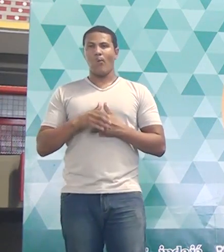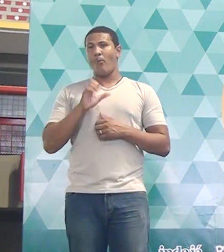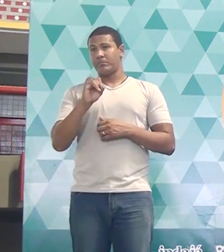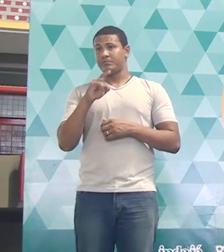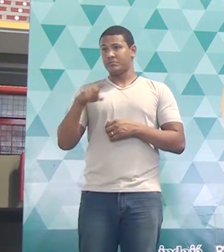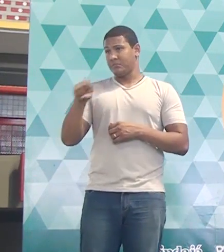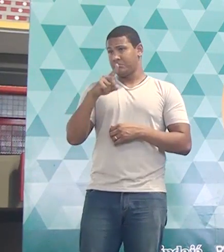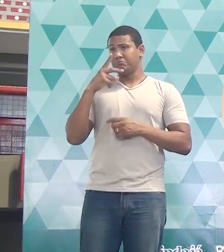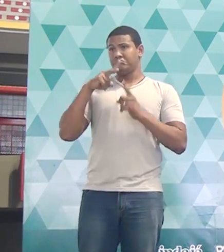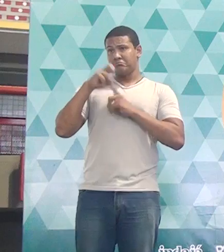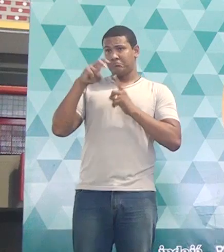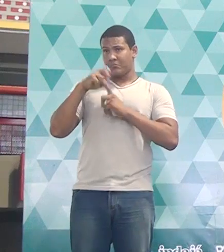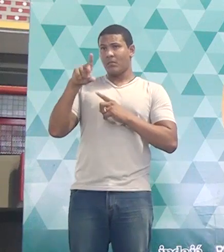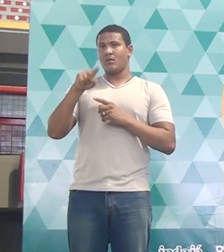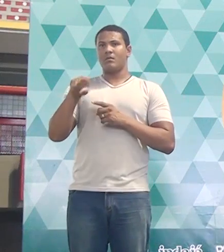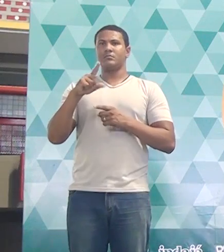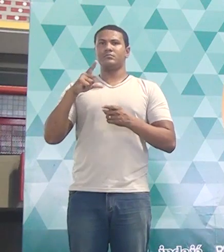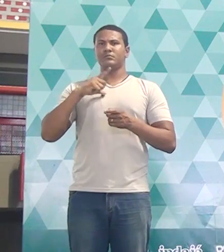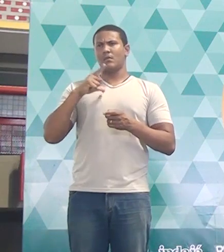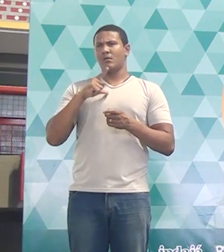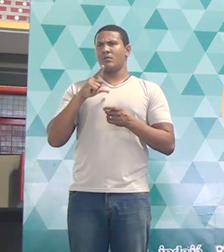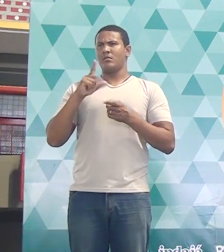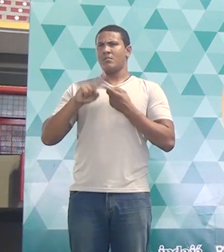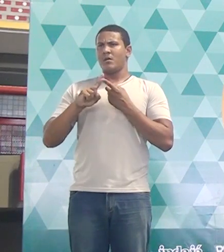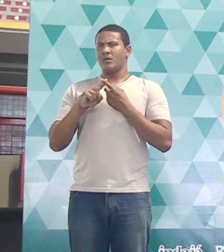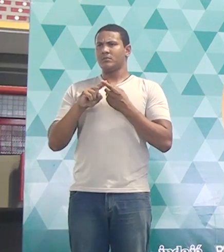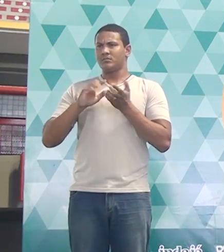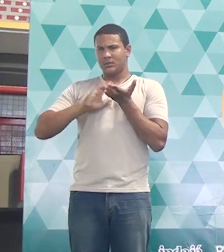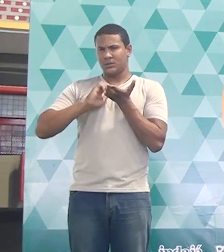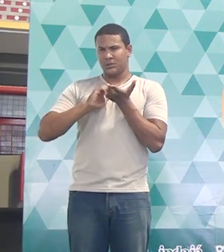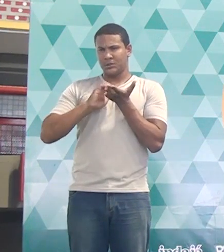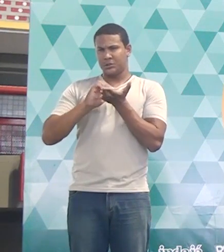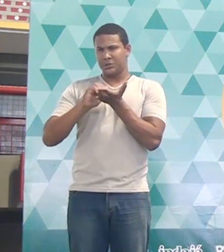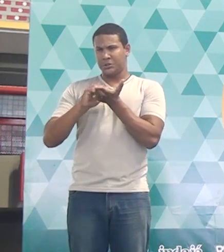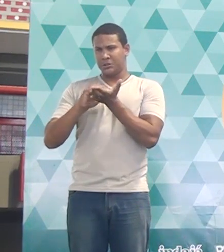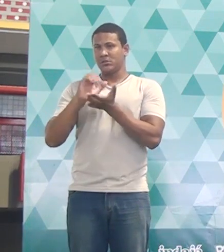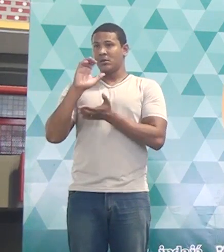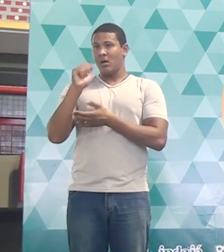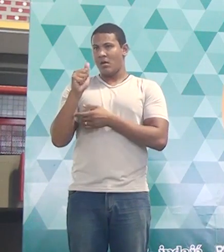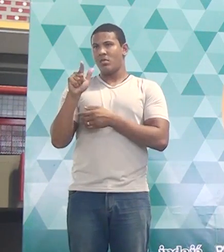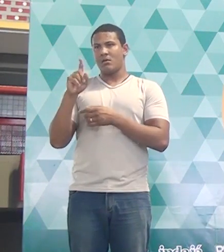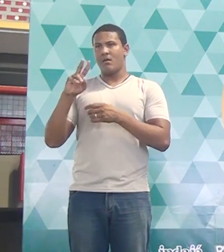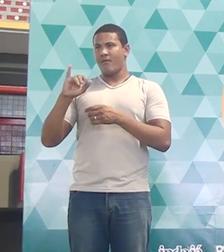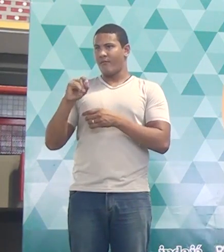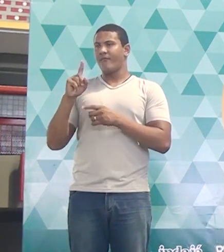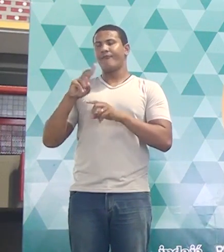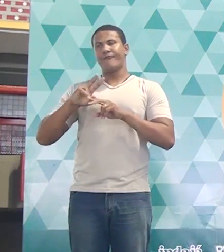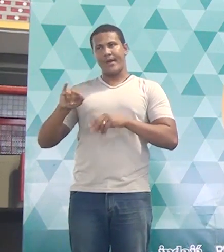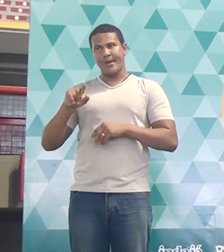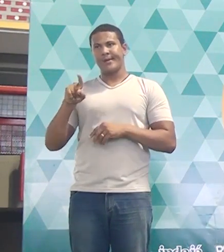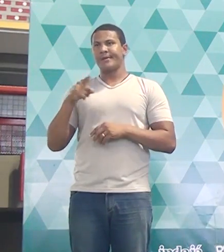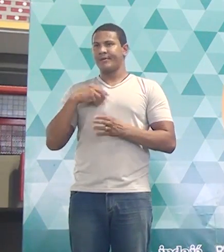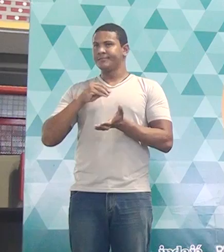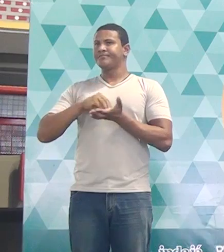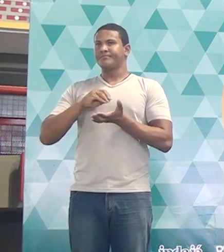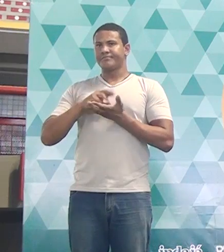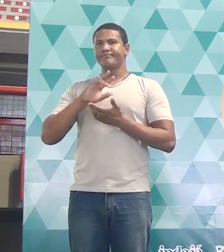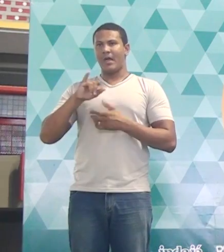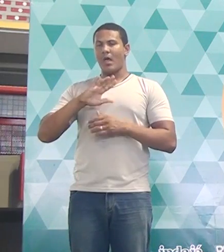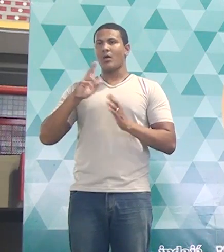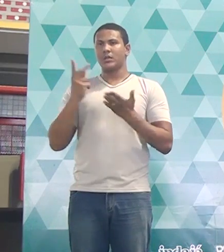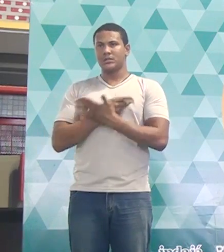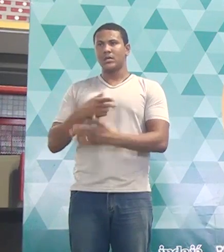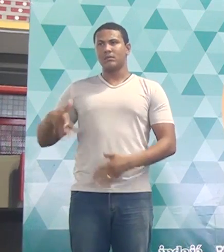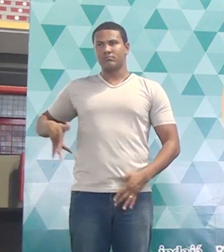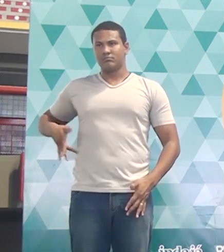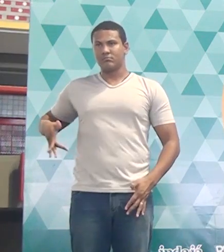muito refrigerante e tem uma dieta também rica em cálcio, você é um forte candidato a ter cálculo renal. Professor, então eu já sei como é